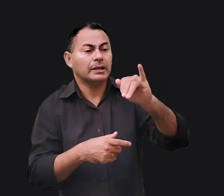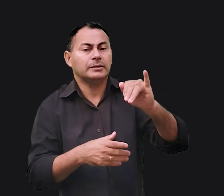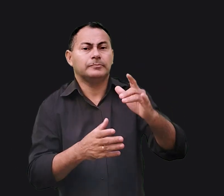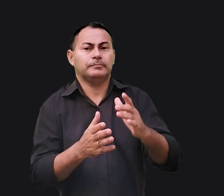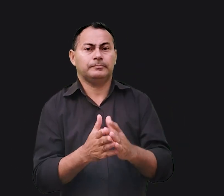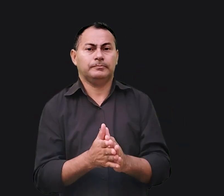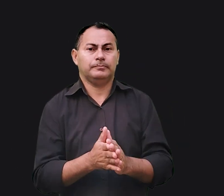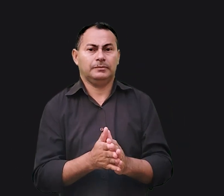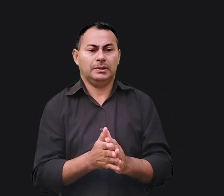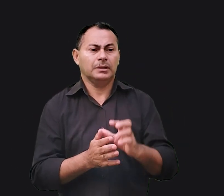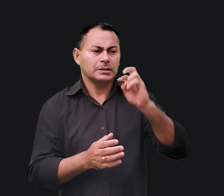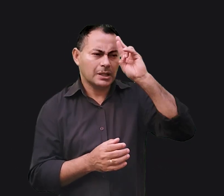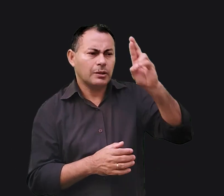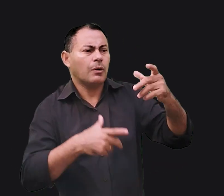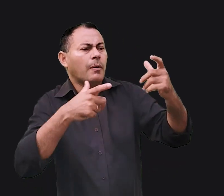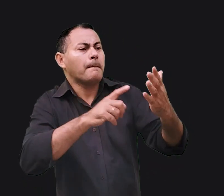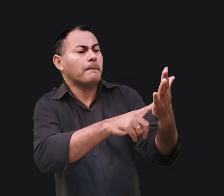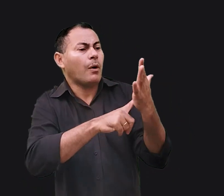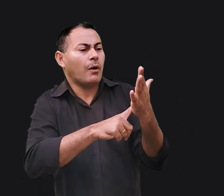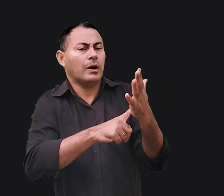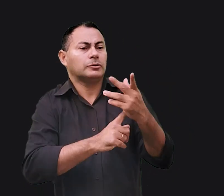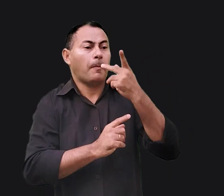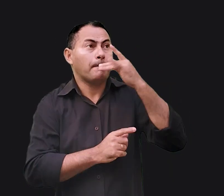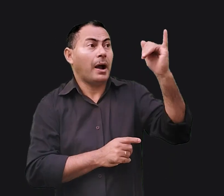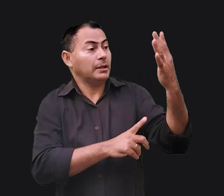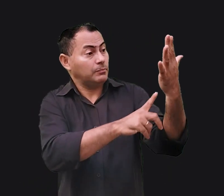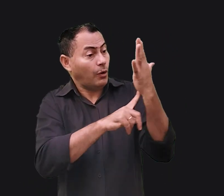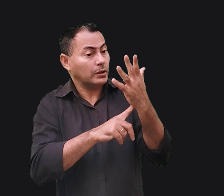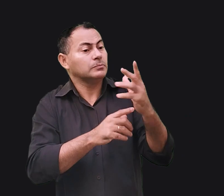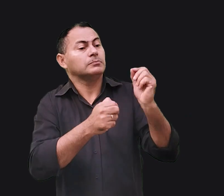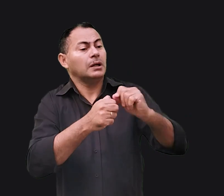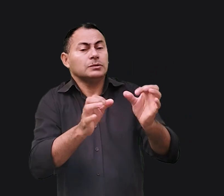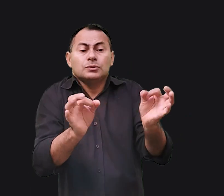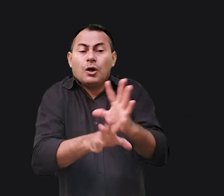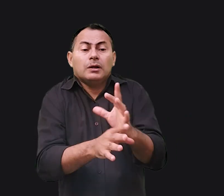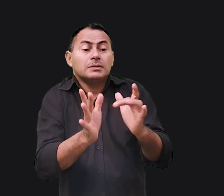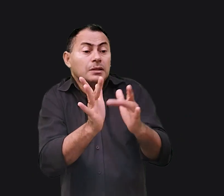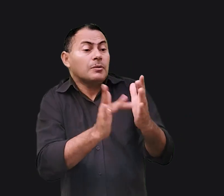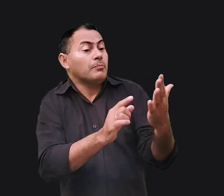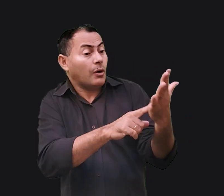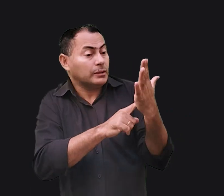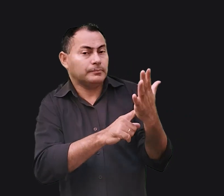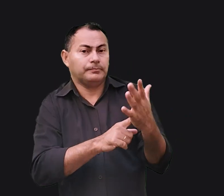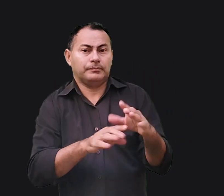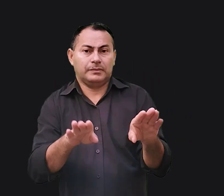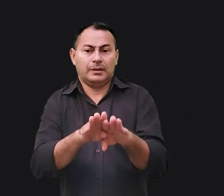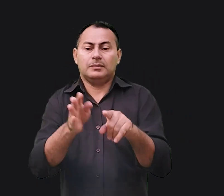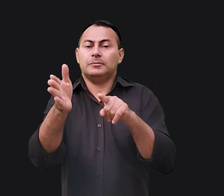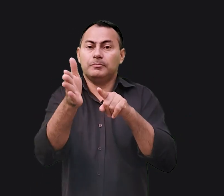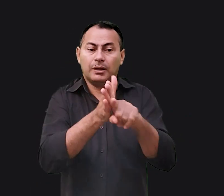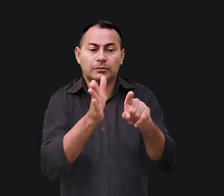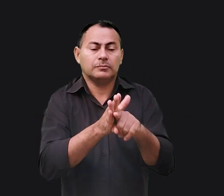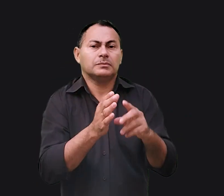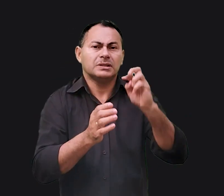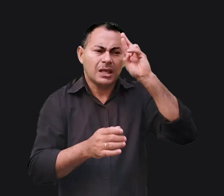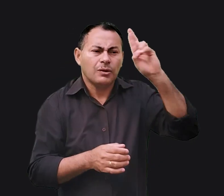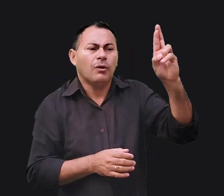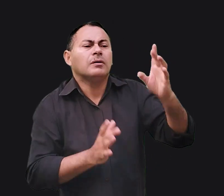vais? Senhor, mostra-nos o Pai, e isso nos basta. Eles também perguntaram: Senhor,